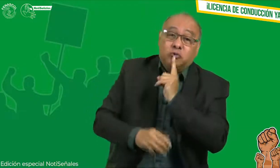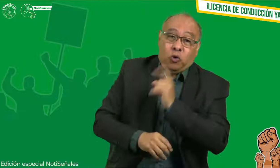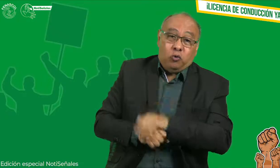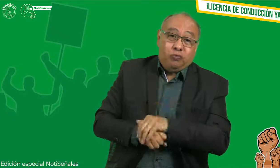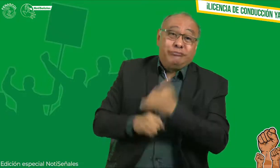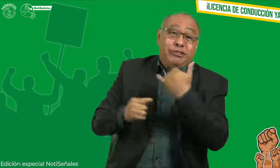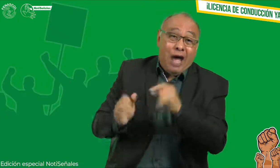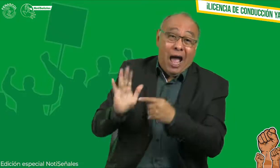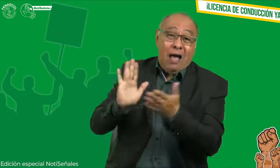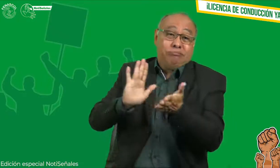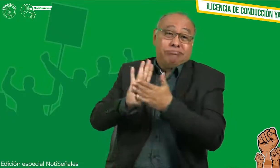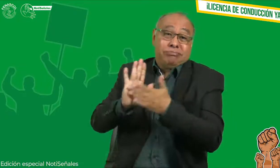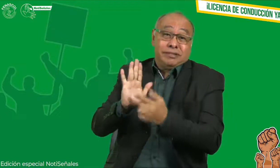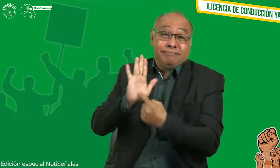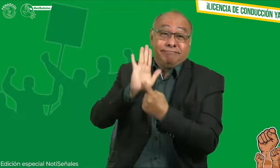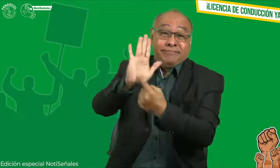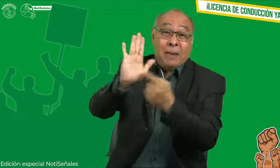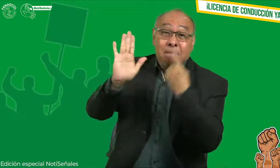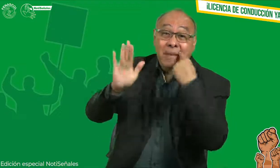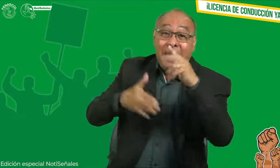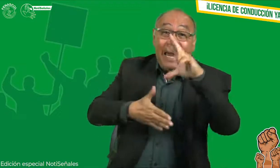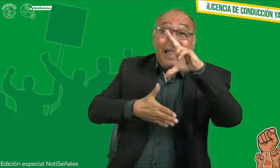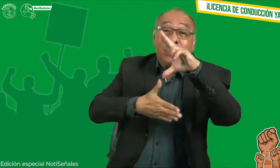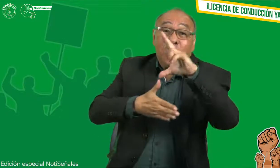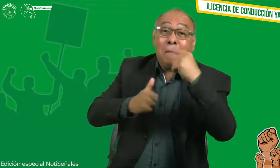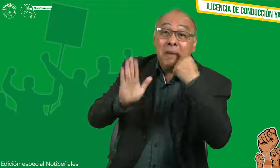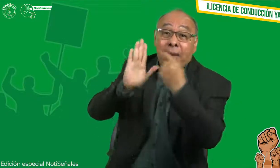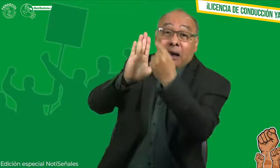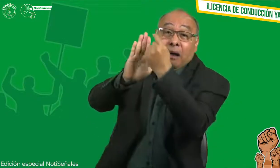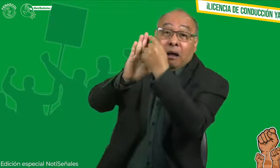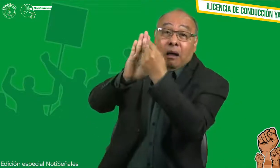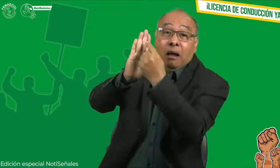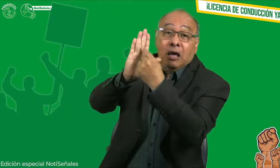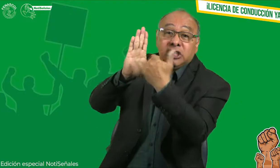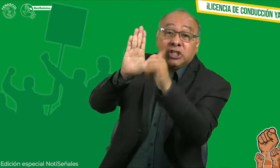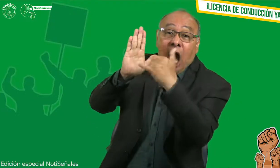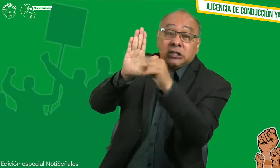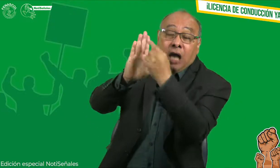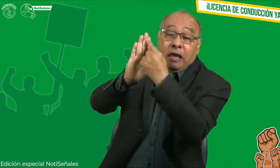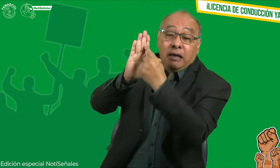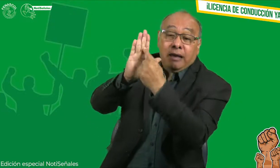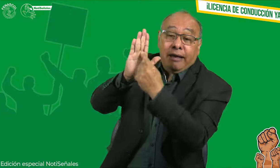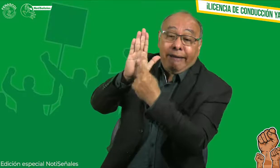en momento en el que Colombia vino a dar esta clase de resolución.